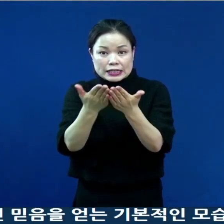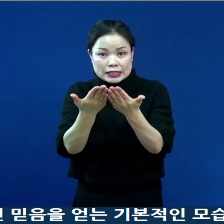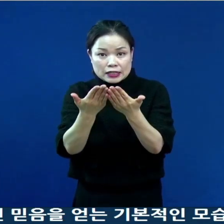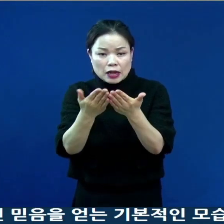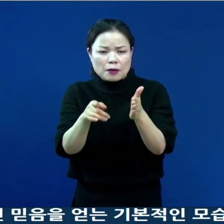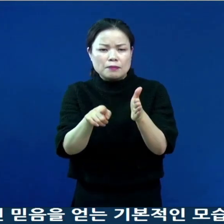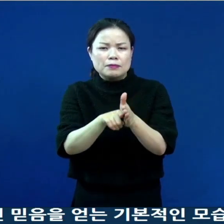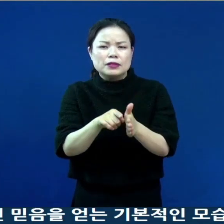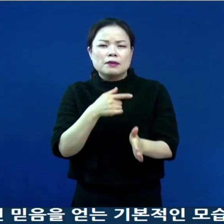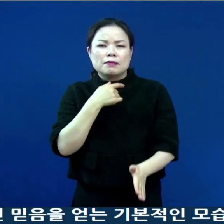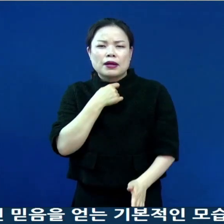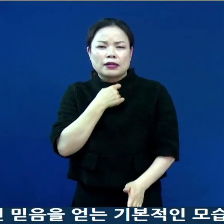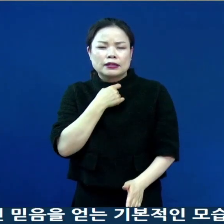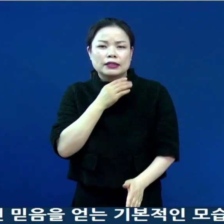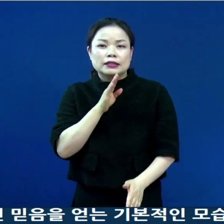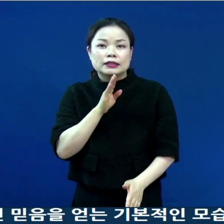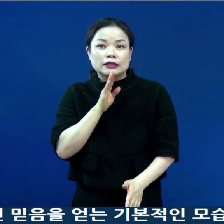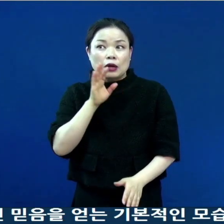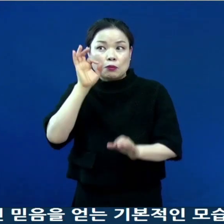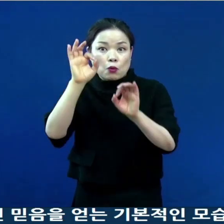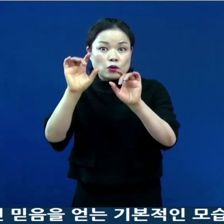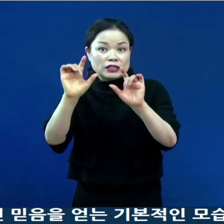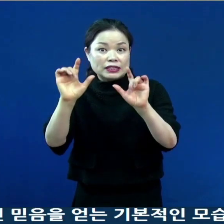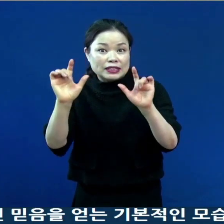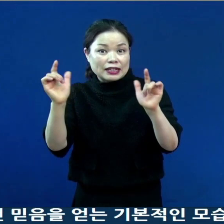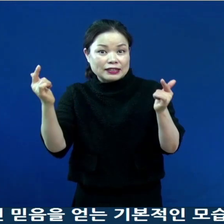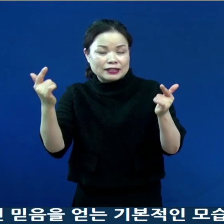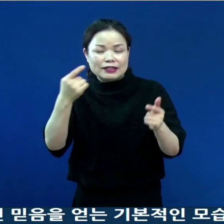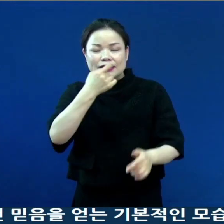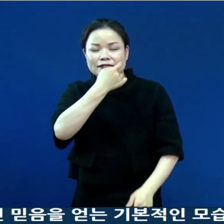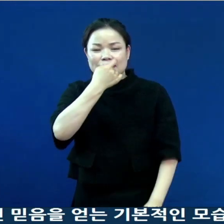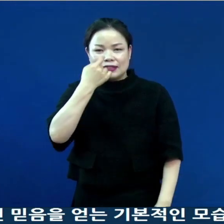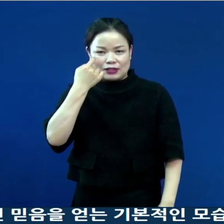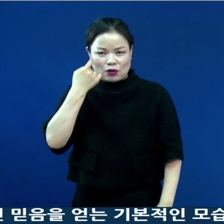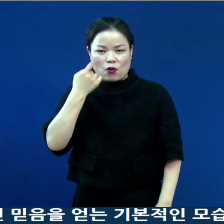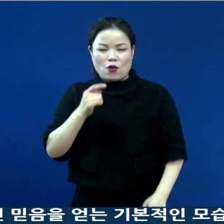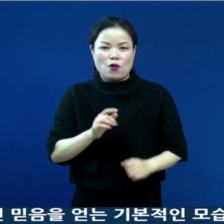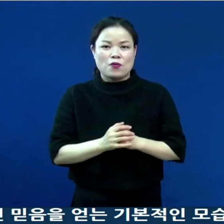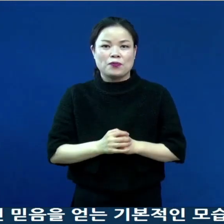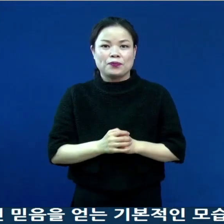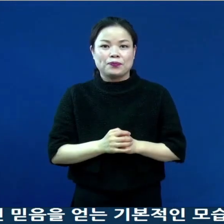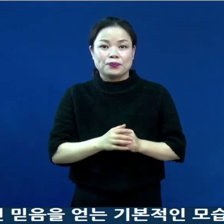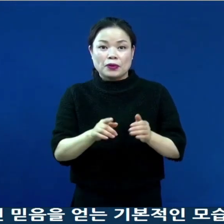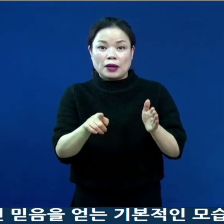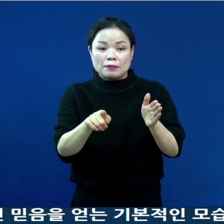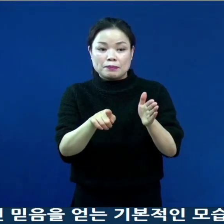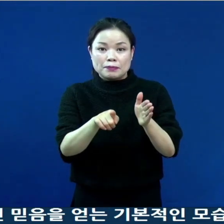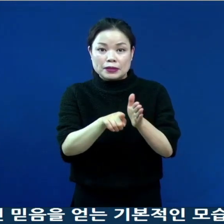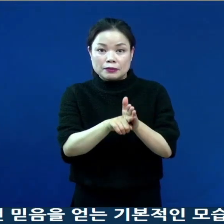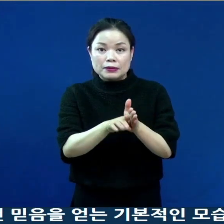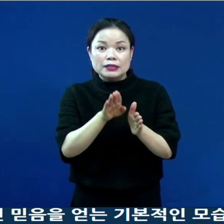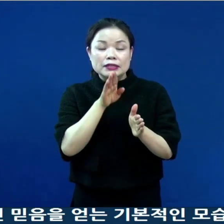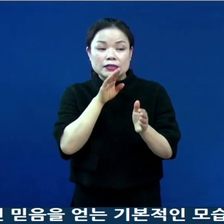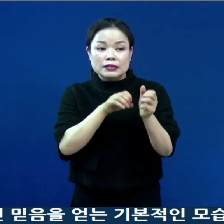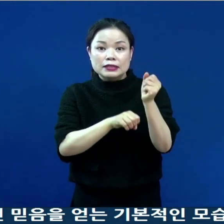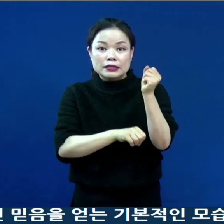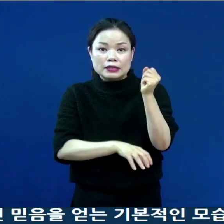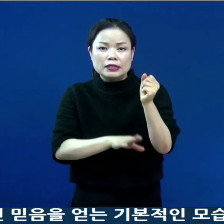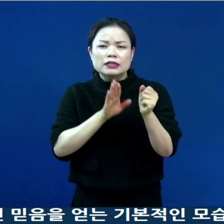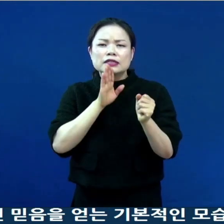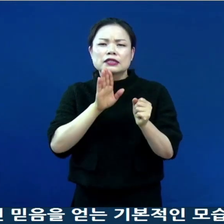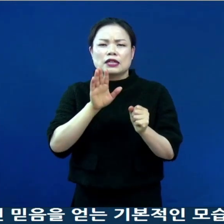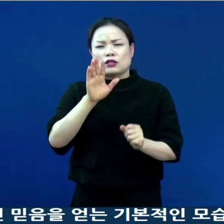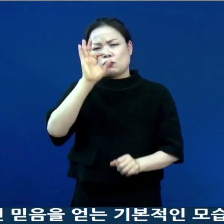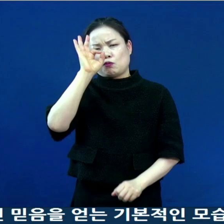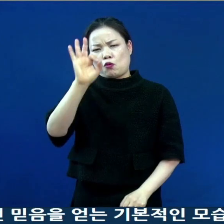믿음은 바라는 것들의 실상이요 보이지 않는 것의 증거니라. 믿음은 실상을 보게 하고 실체를 보게